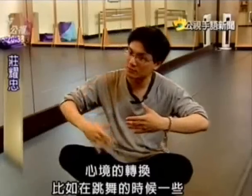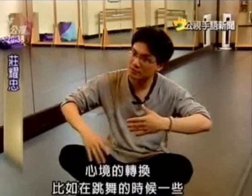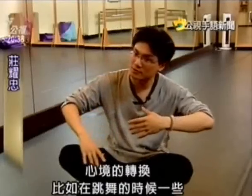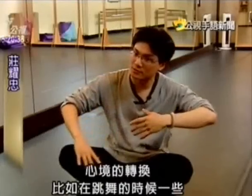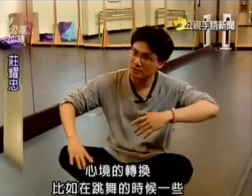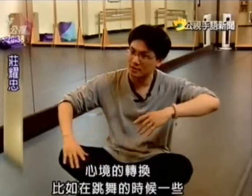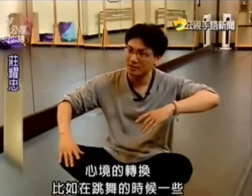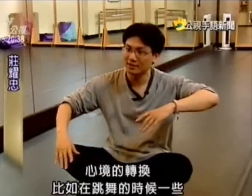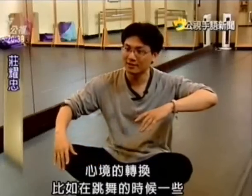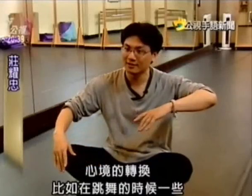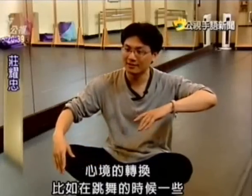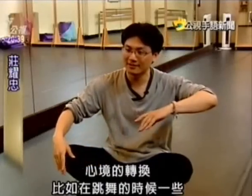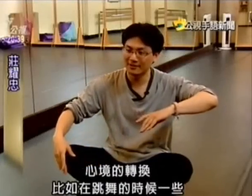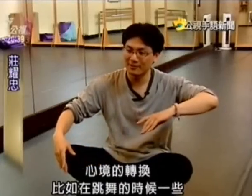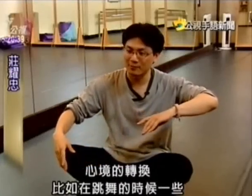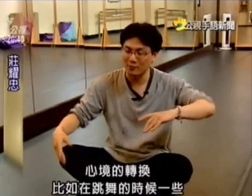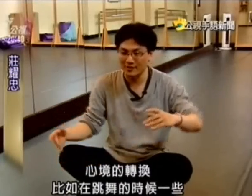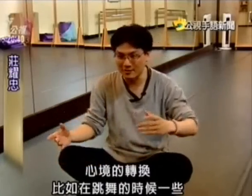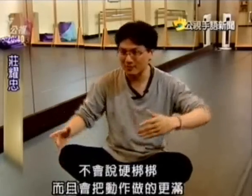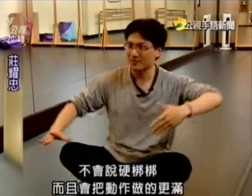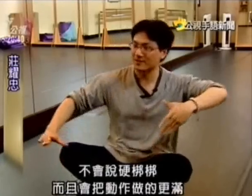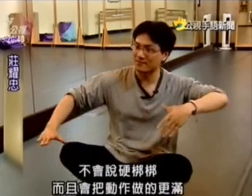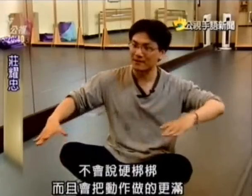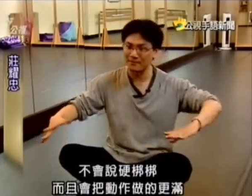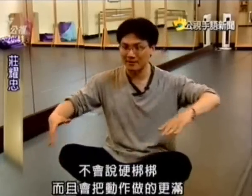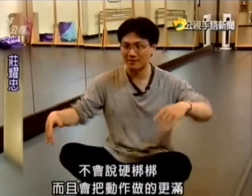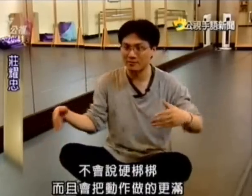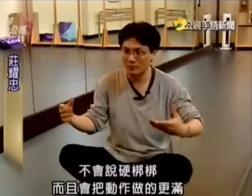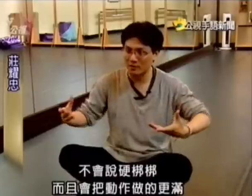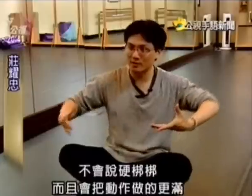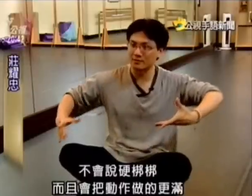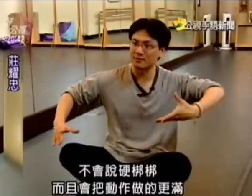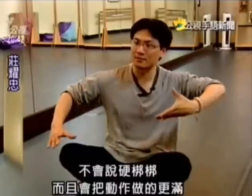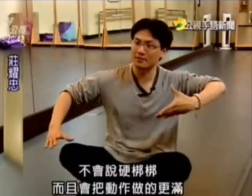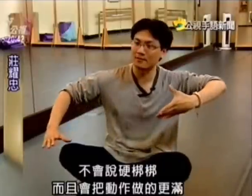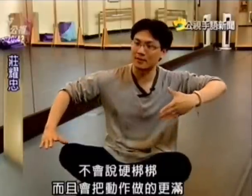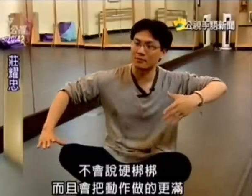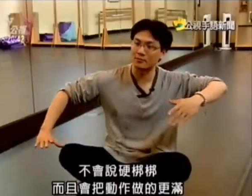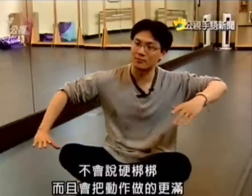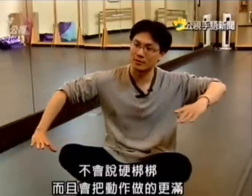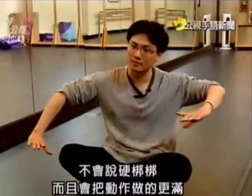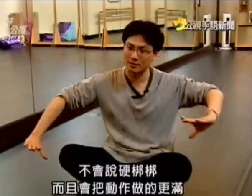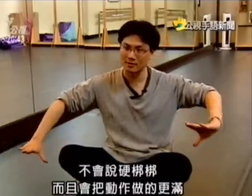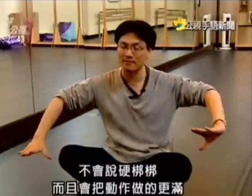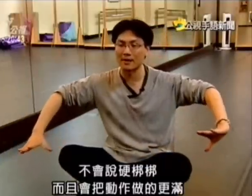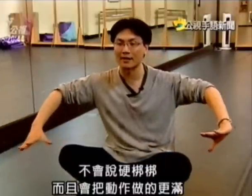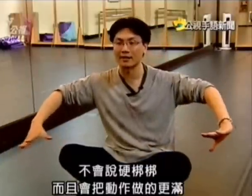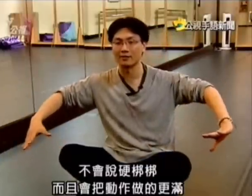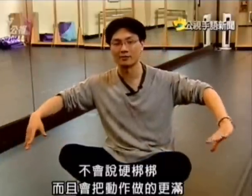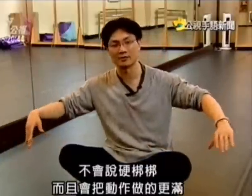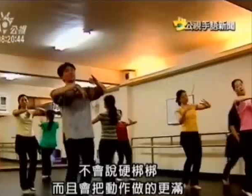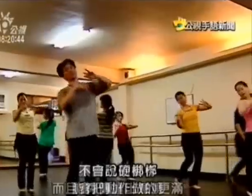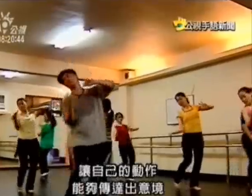的时候，一些不会去做硬邦邦，而且说会更把动作的割得更满，然后让自己的